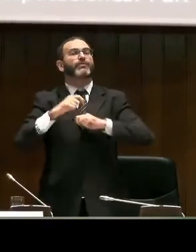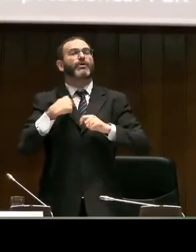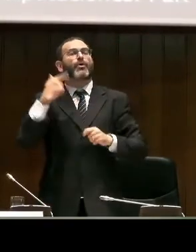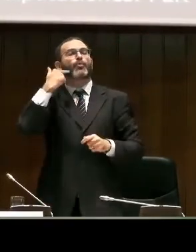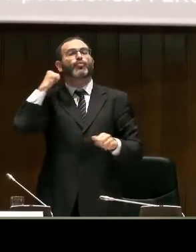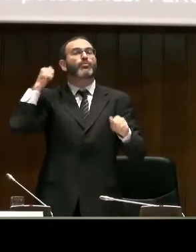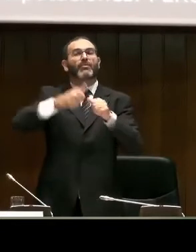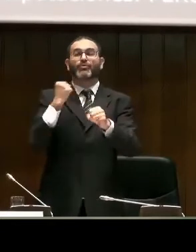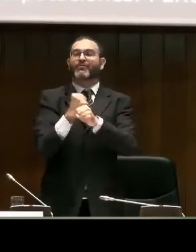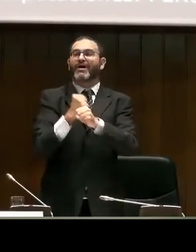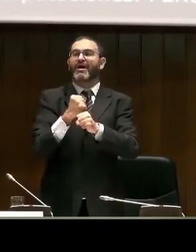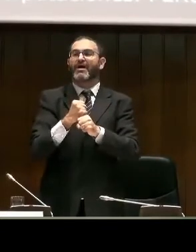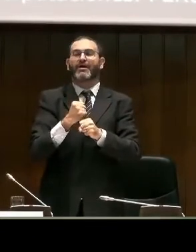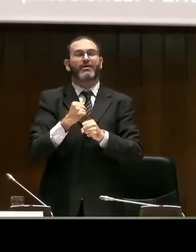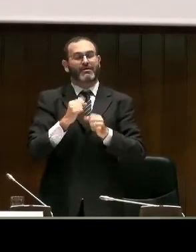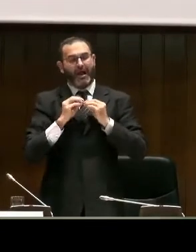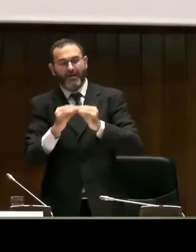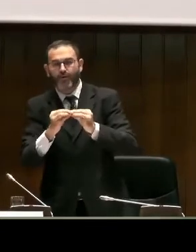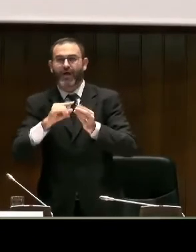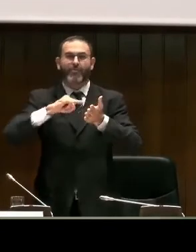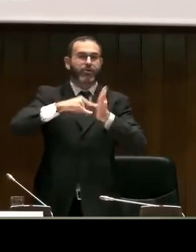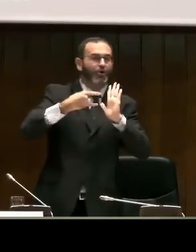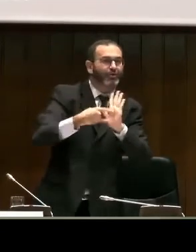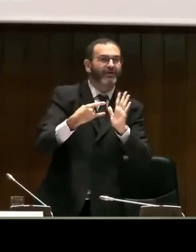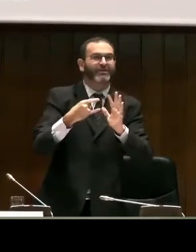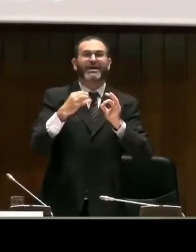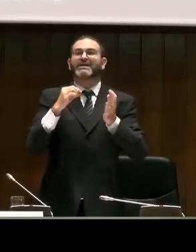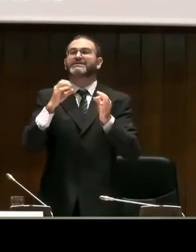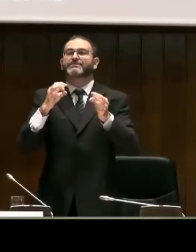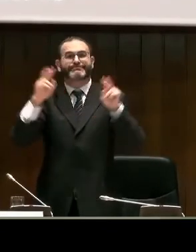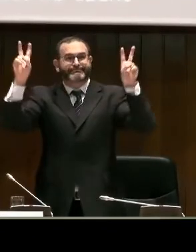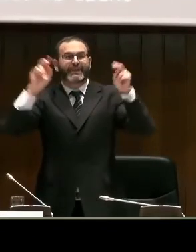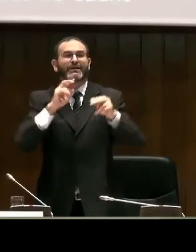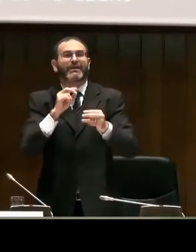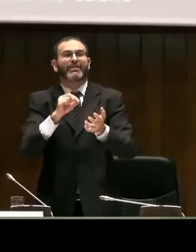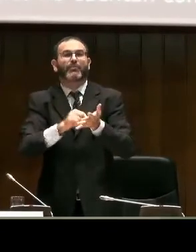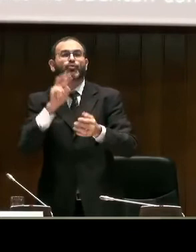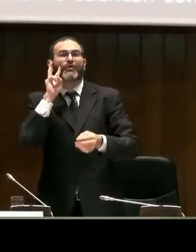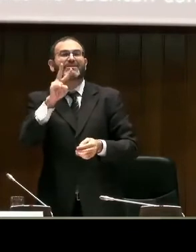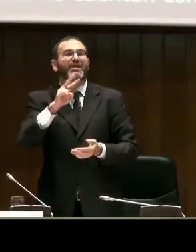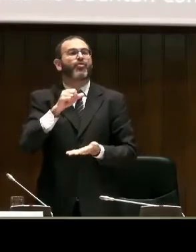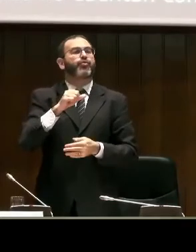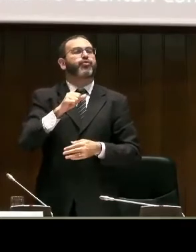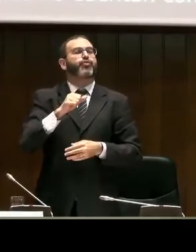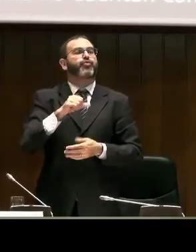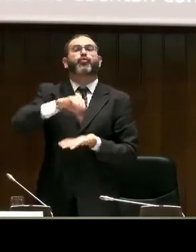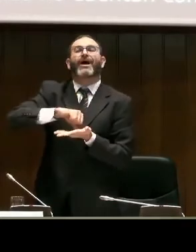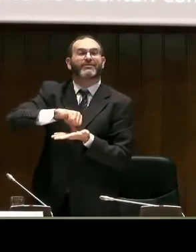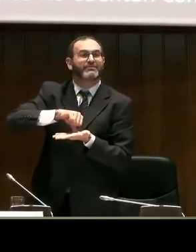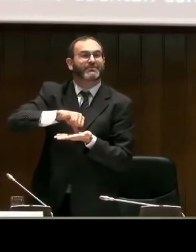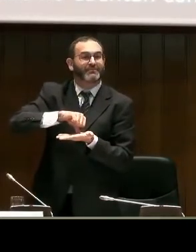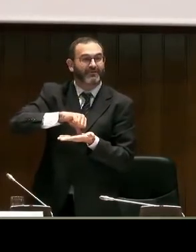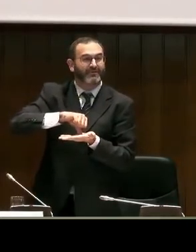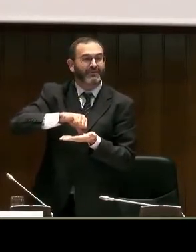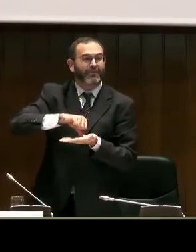se encuentra con un problema, y es que en el movimiento asociativo, en lo que se refiere a la elaboración de proyectos y demás,